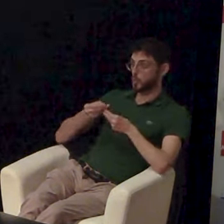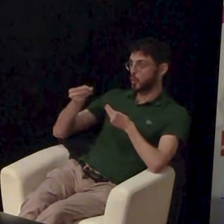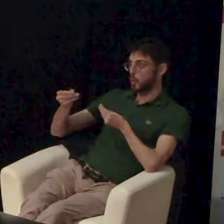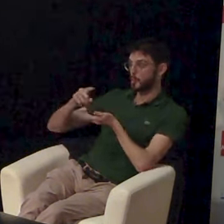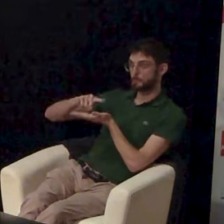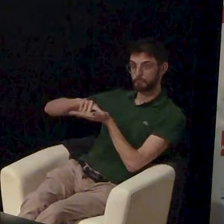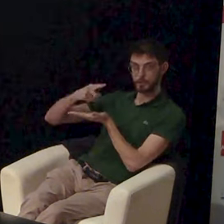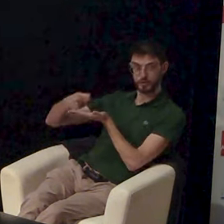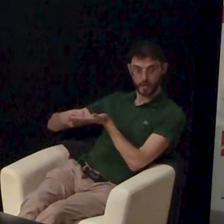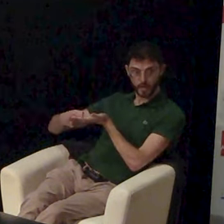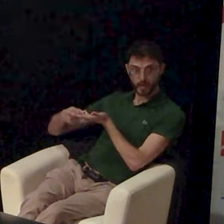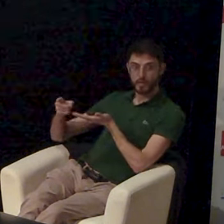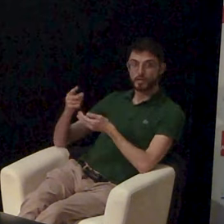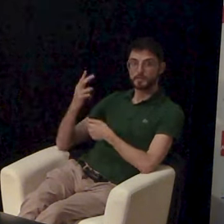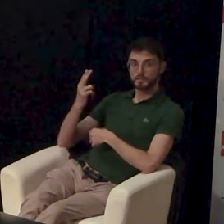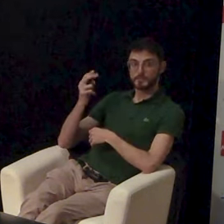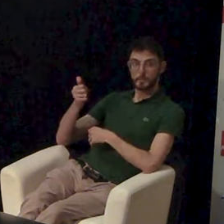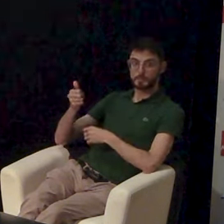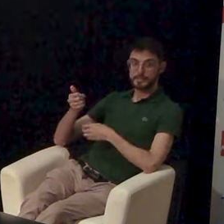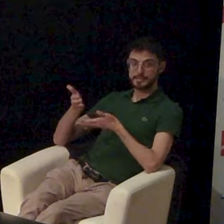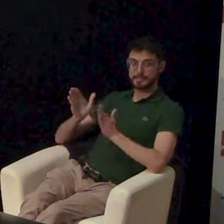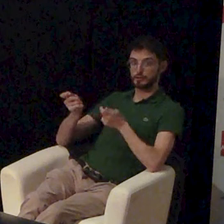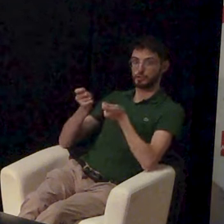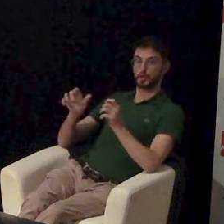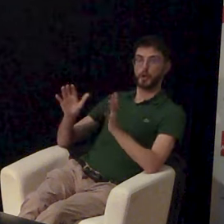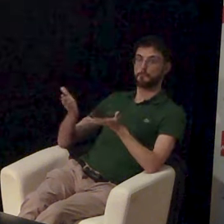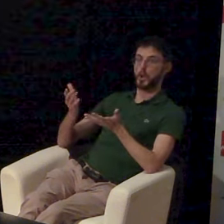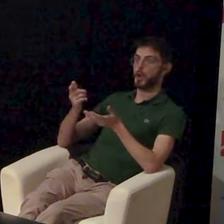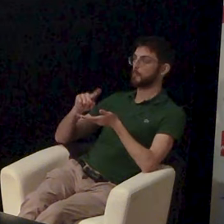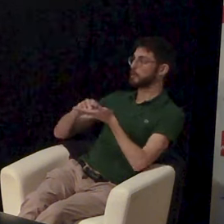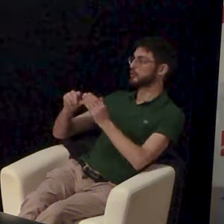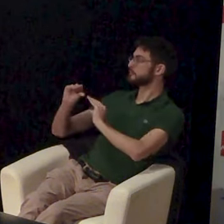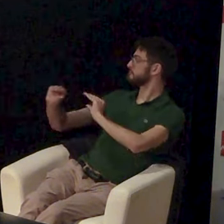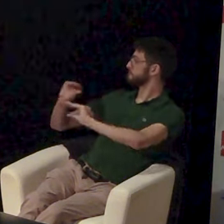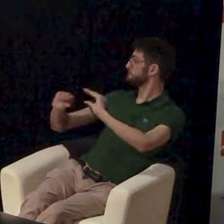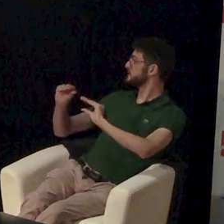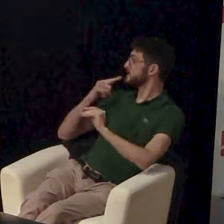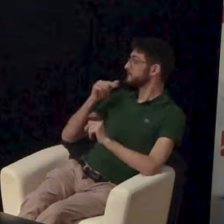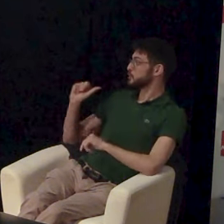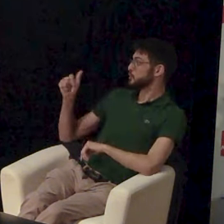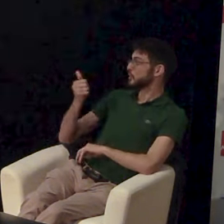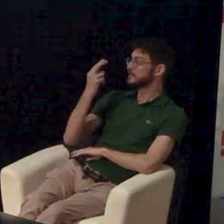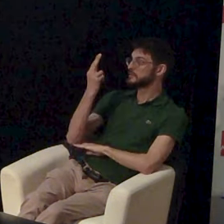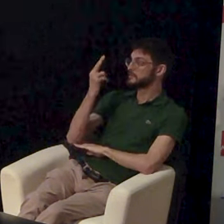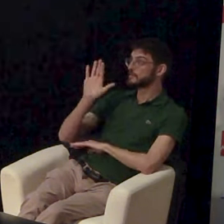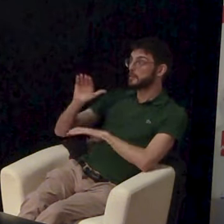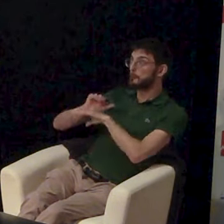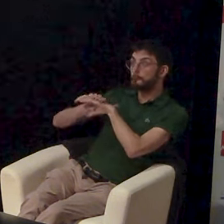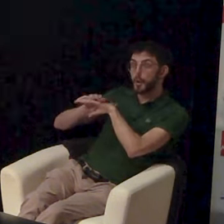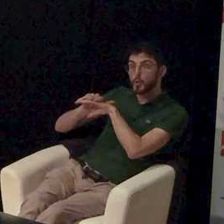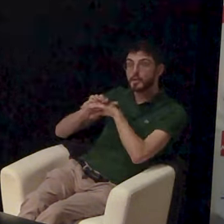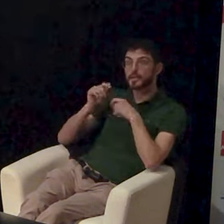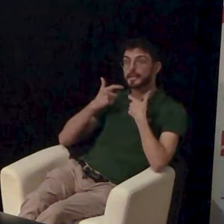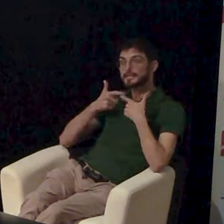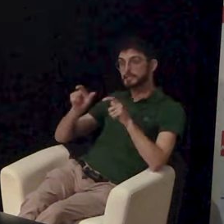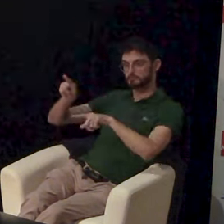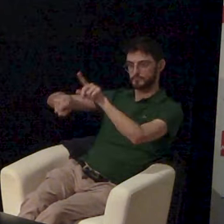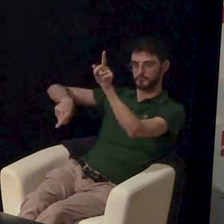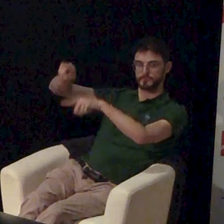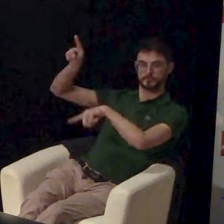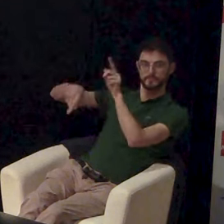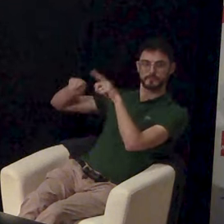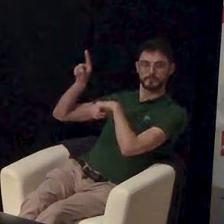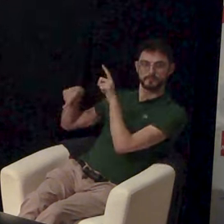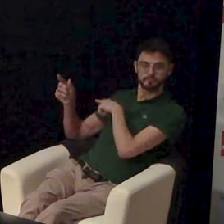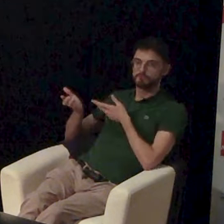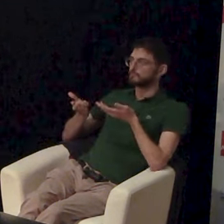les universités sont devenues autonomes. Donc, en fait, elles doivent gérer leur propre budget. Et c'est-à-dire que chaque université, en